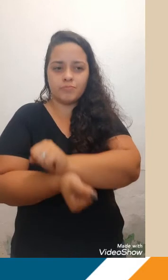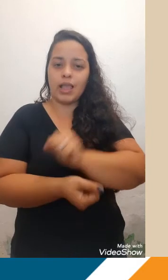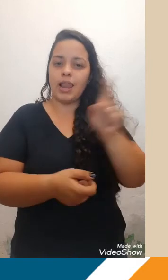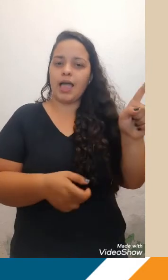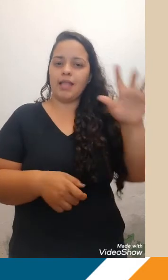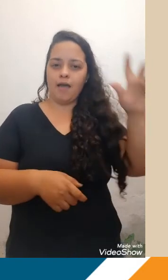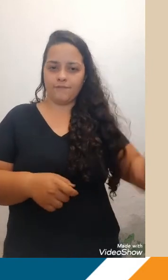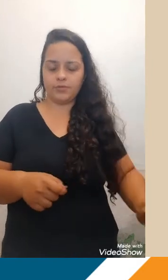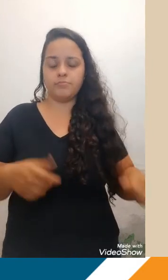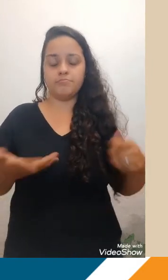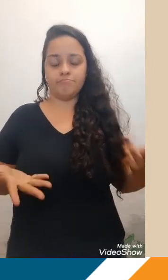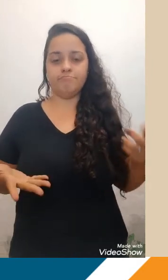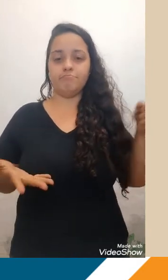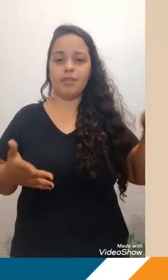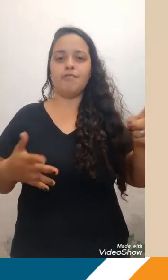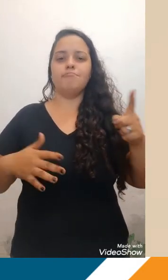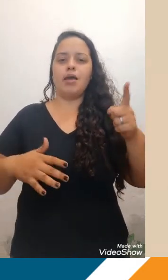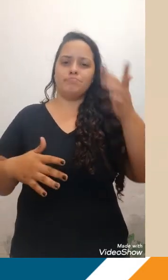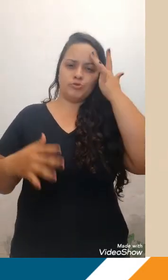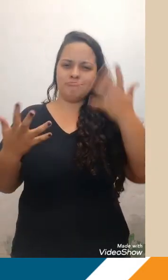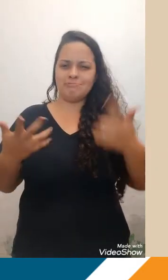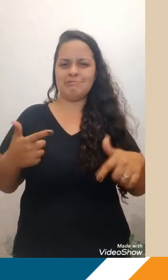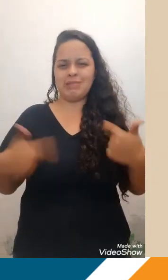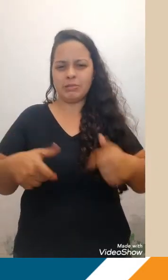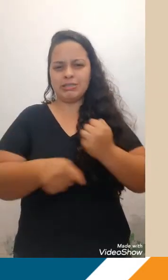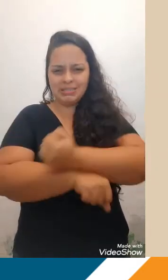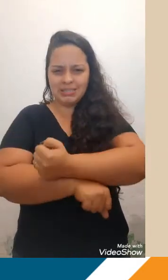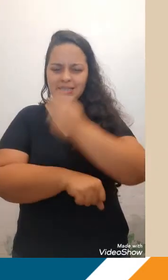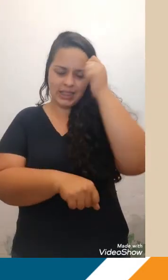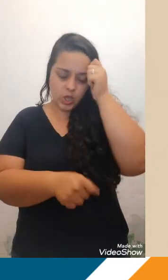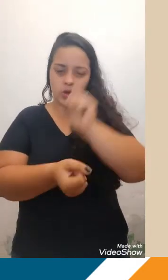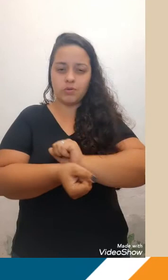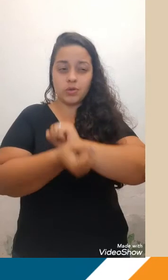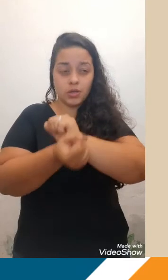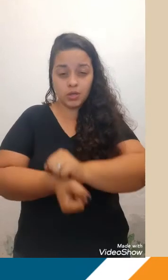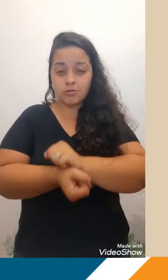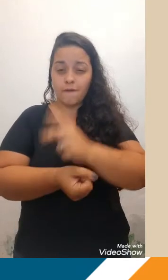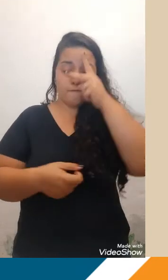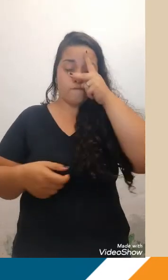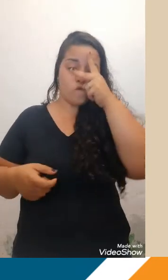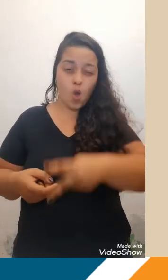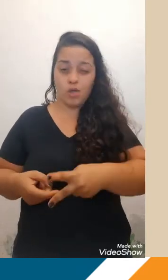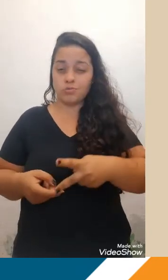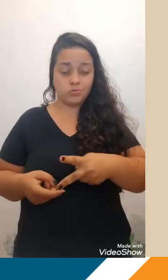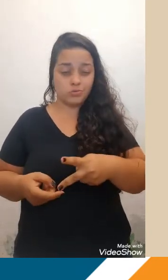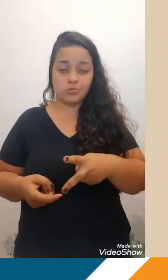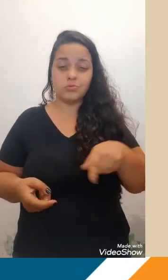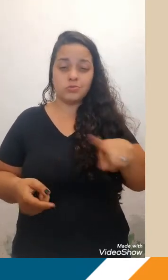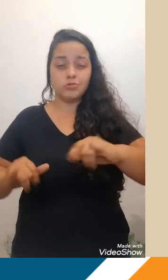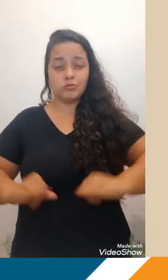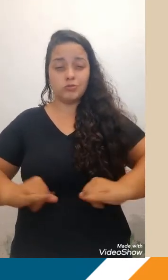Ocidental. Essa mão de obra forçada foi tão utilizada e foi tão intensamente explorada que a